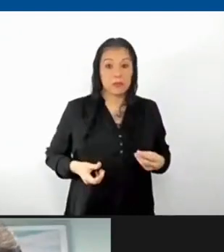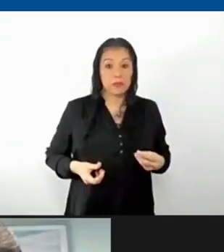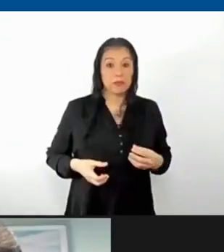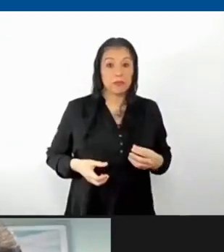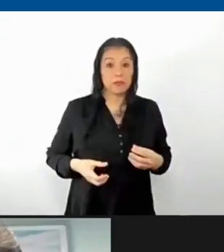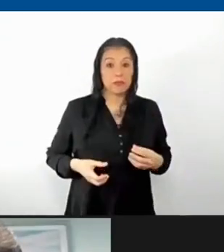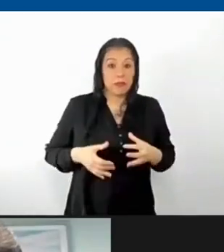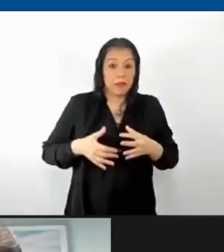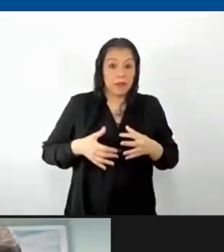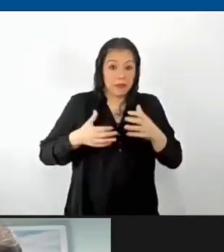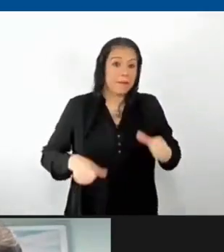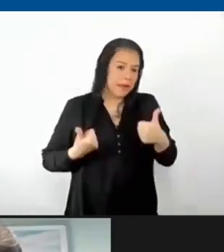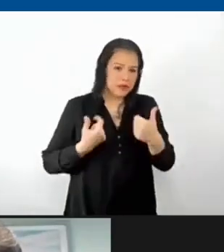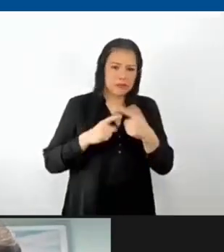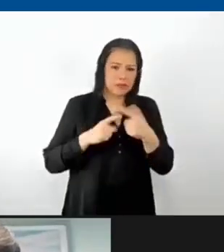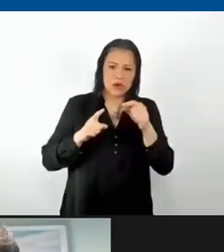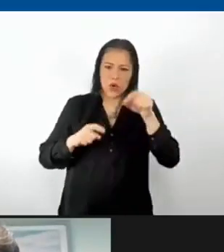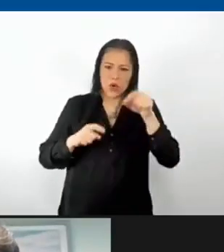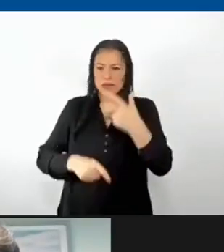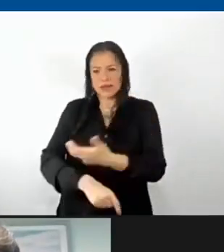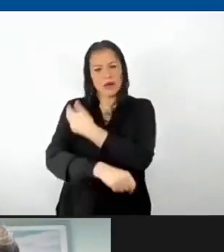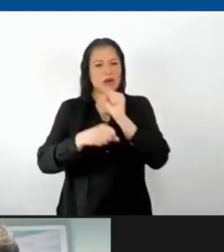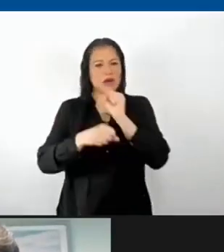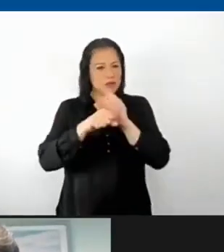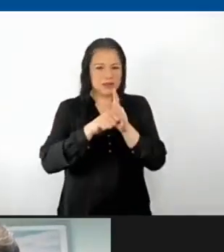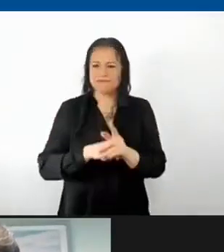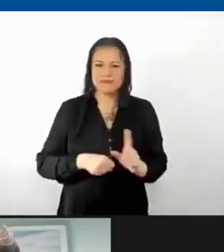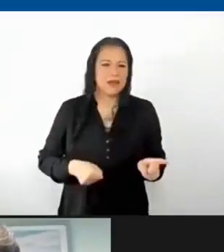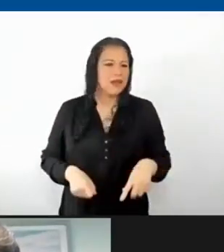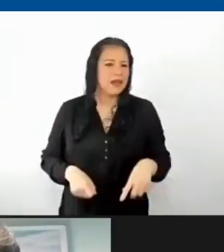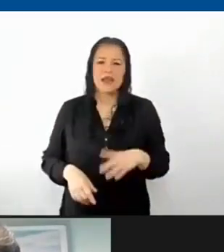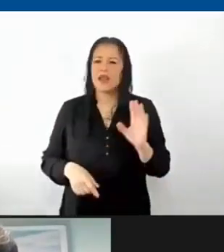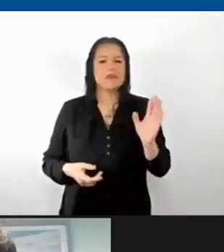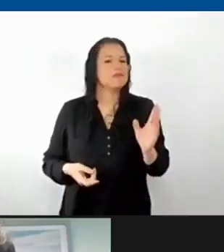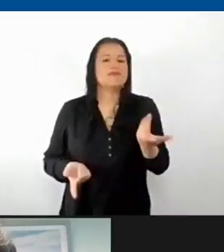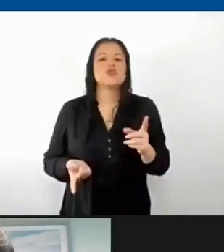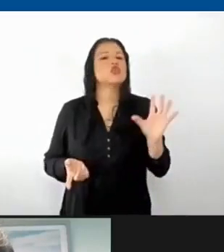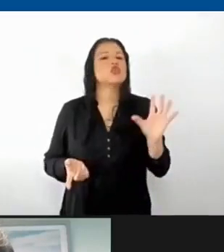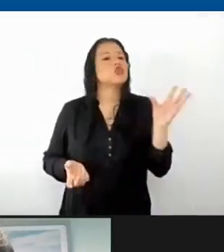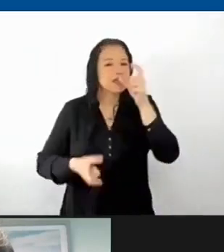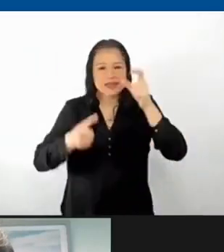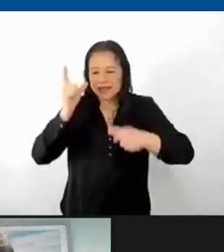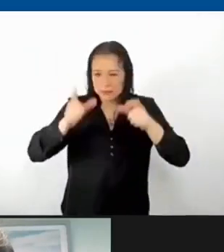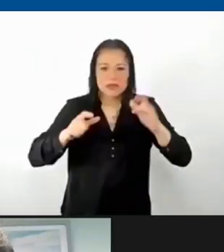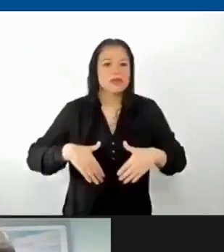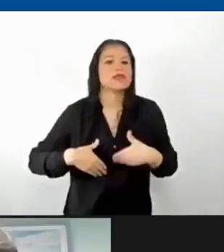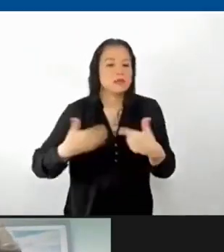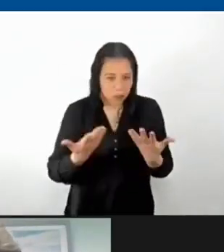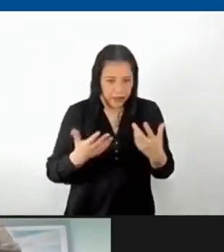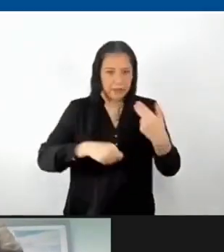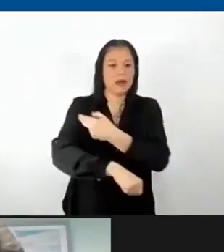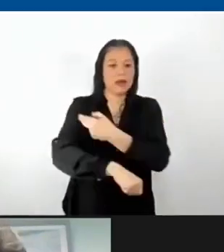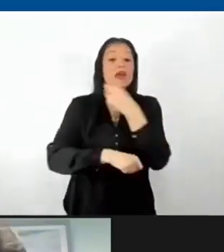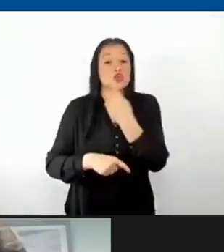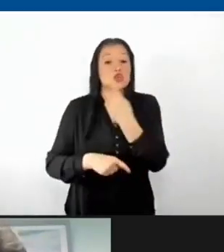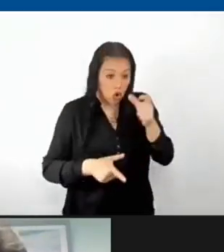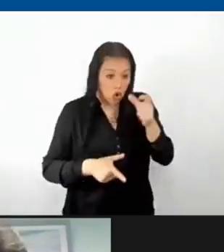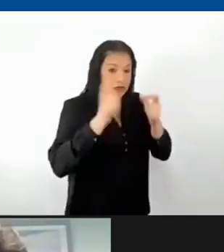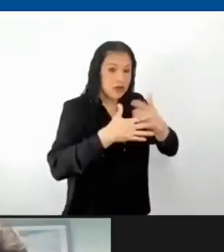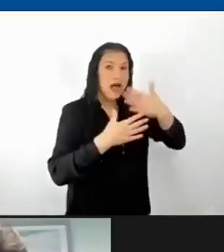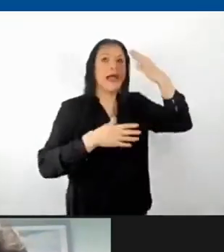con estas vacunas contra el COVID no hay prácticamente ninguna contraindicación. Las únicas son aquellas que han tenido una